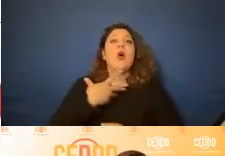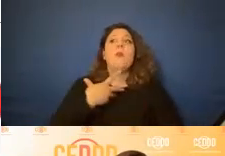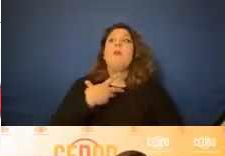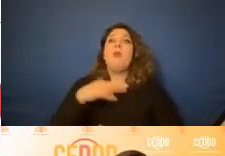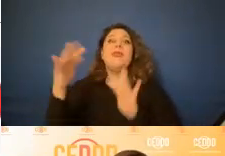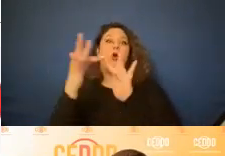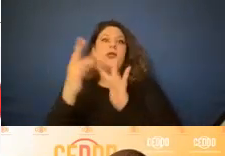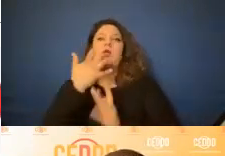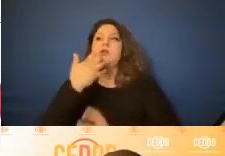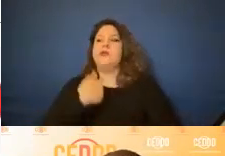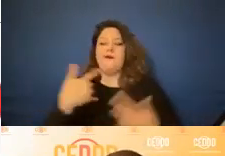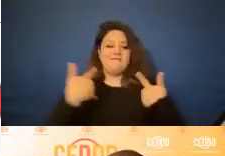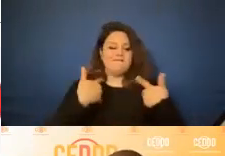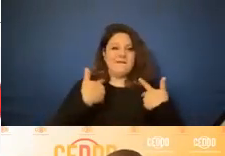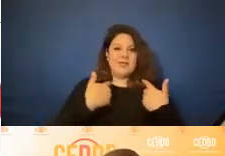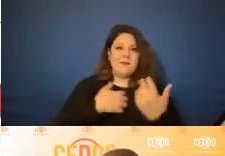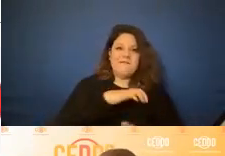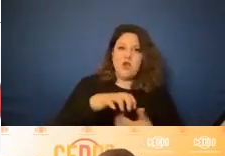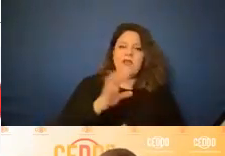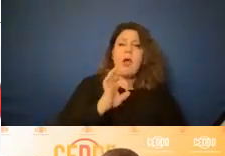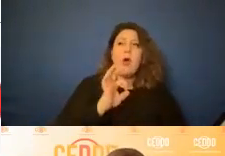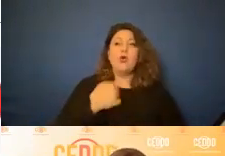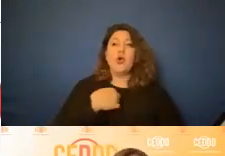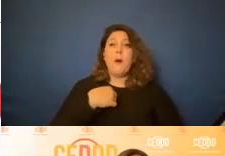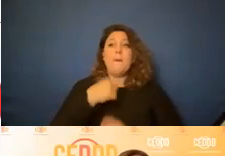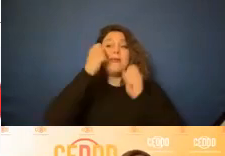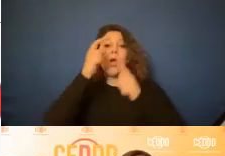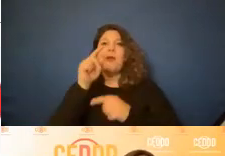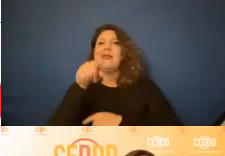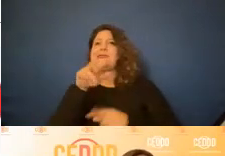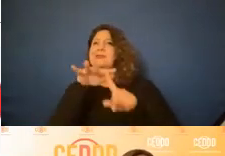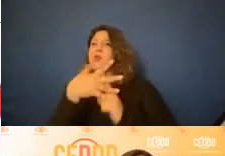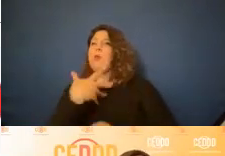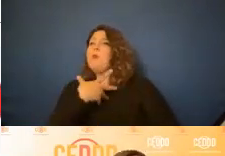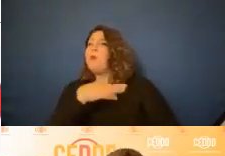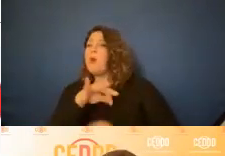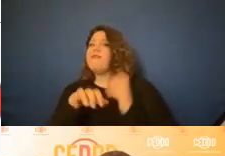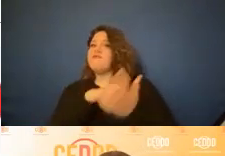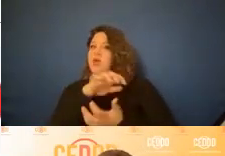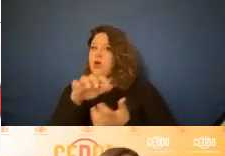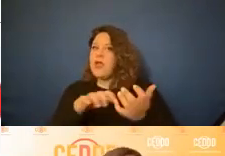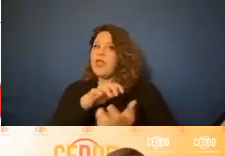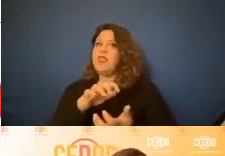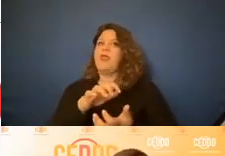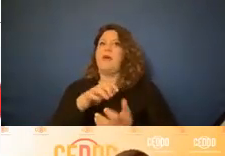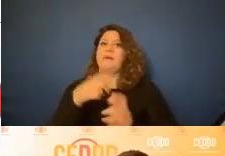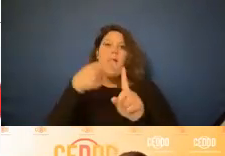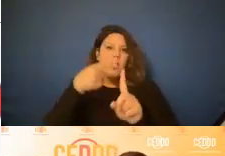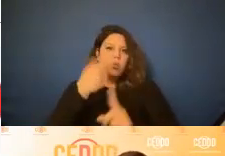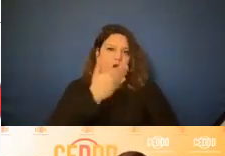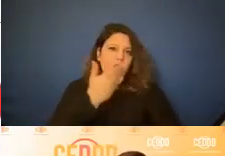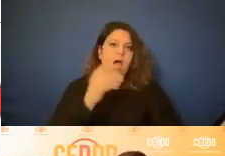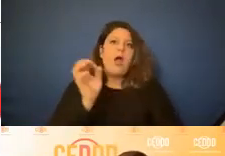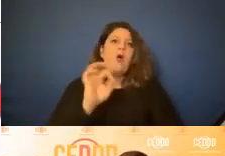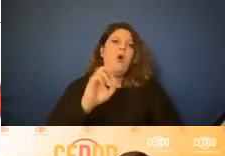violencia o que vean que existe un caso de posible violencia, ya sea de acoso escolar, otro tipo